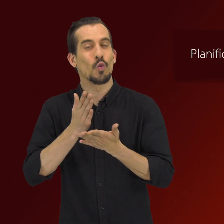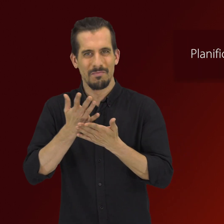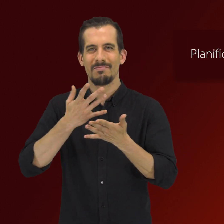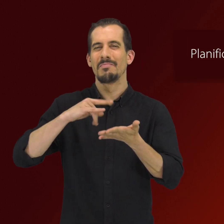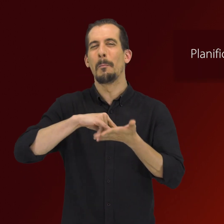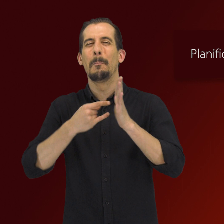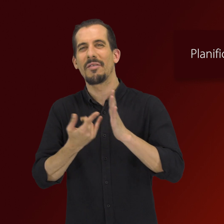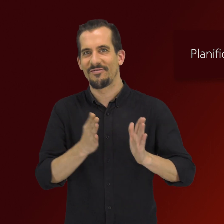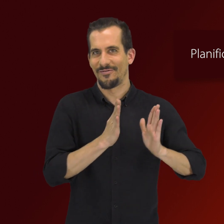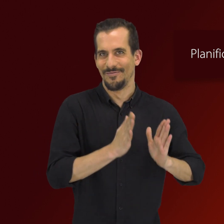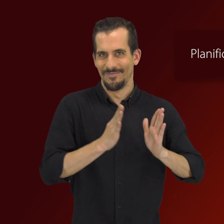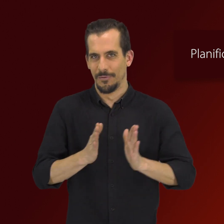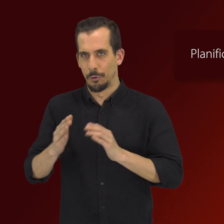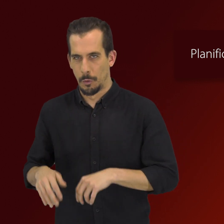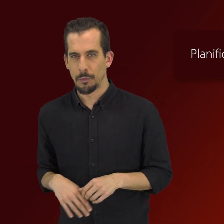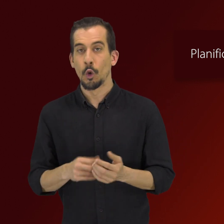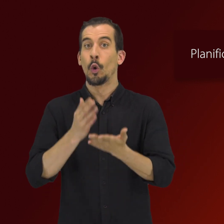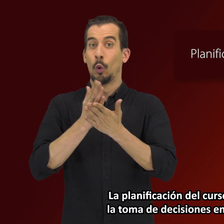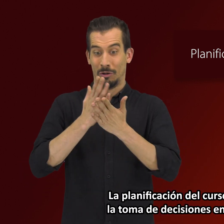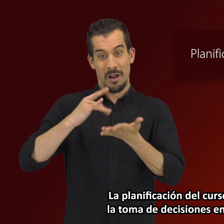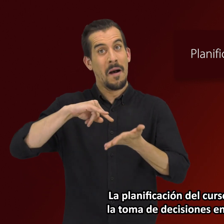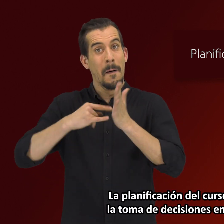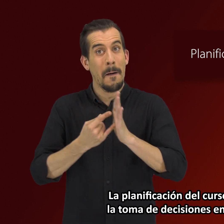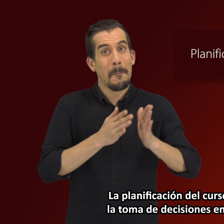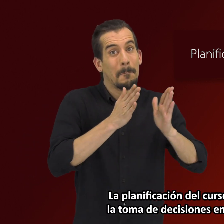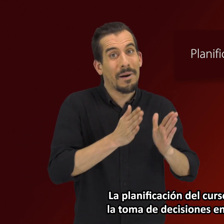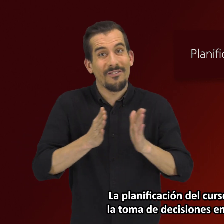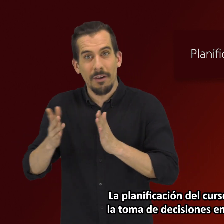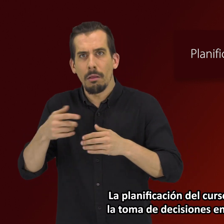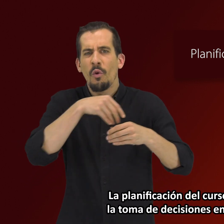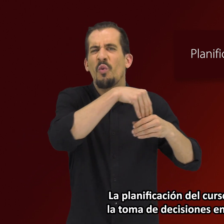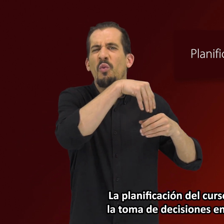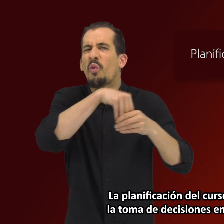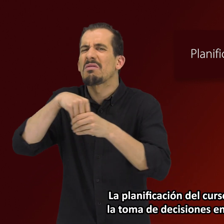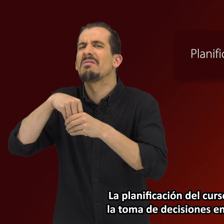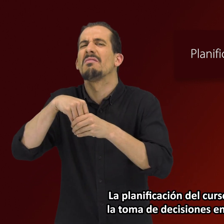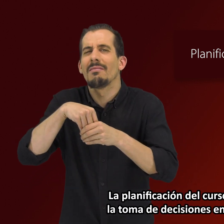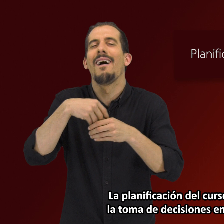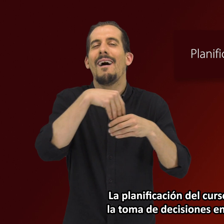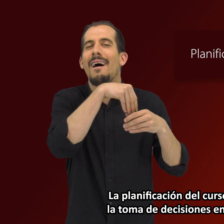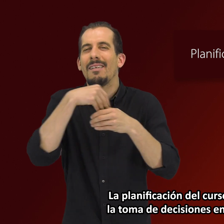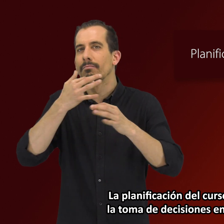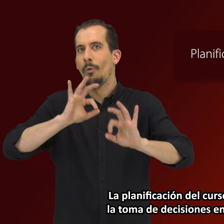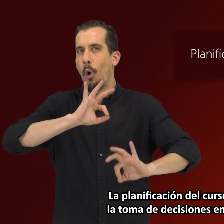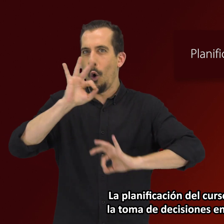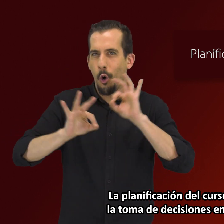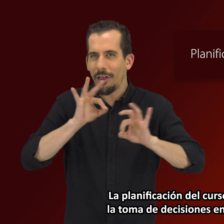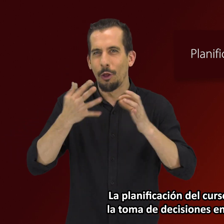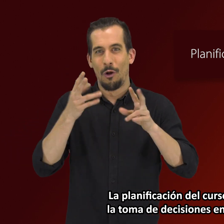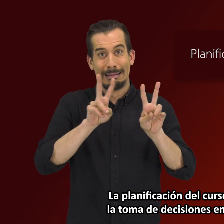Planificación general del curso. La planificación del curso incluye la toma de decisiones en relación